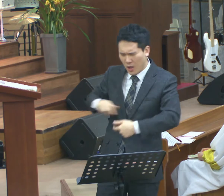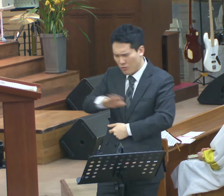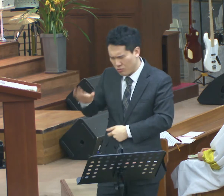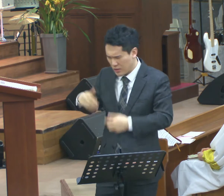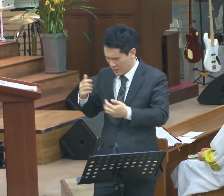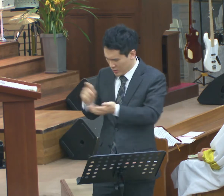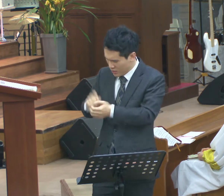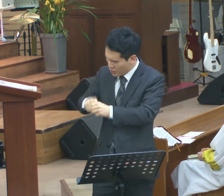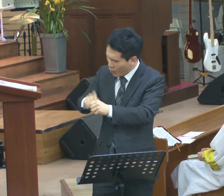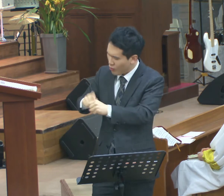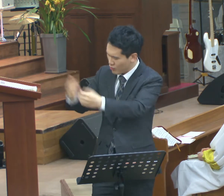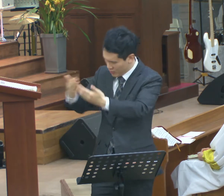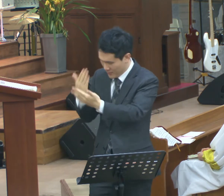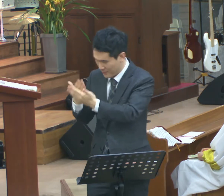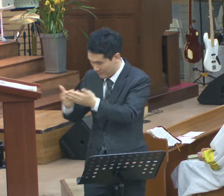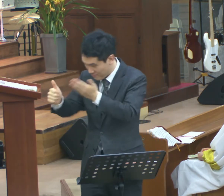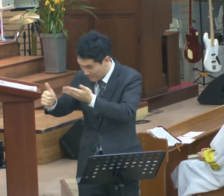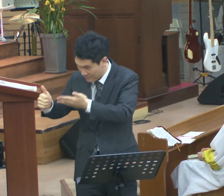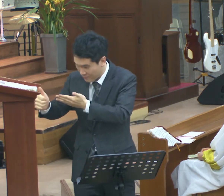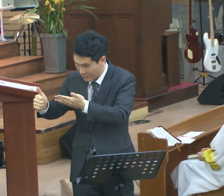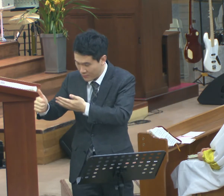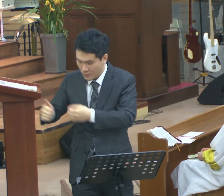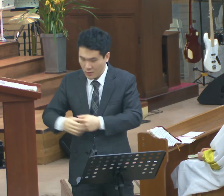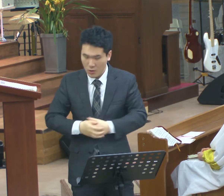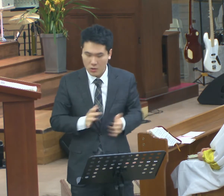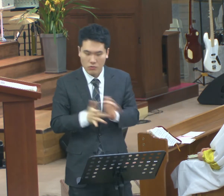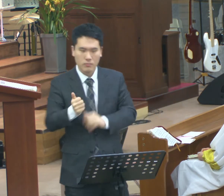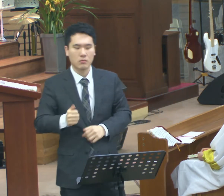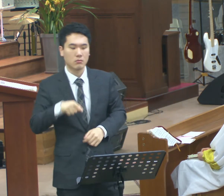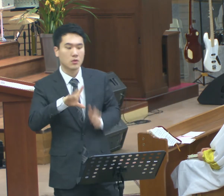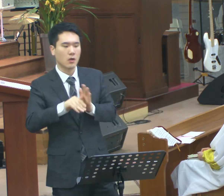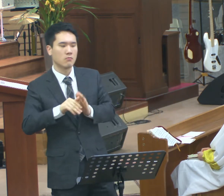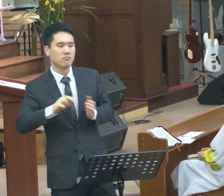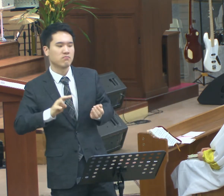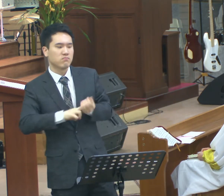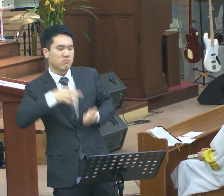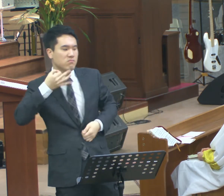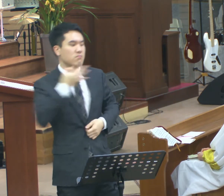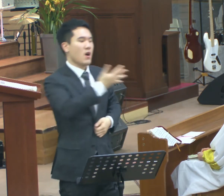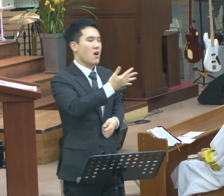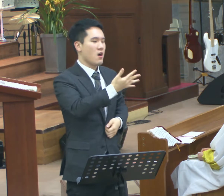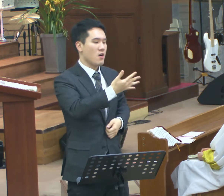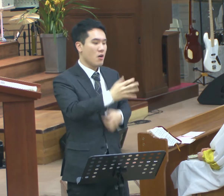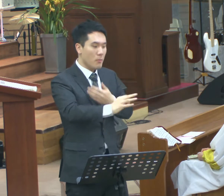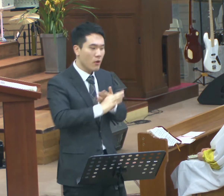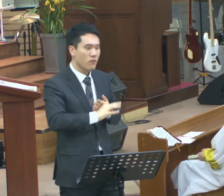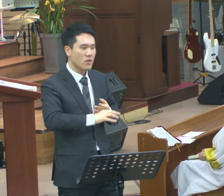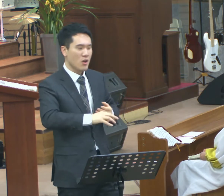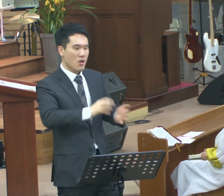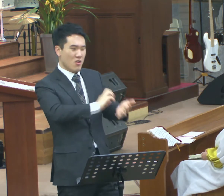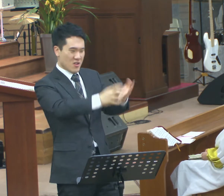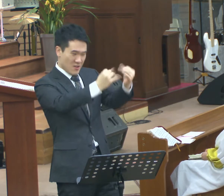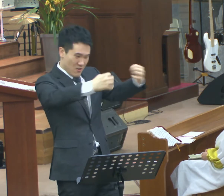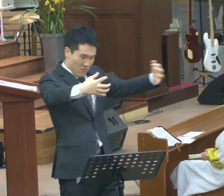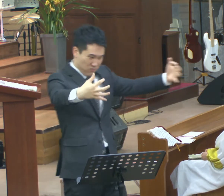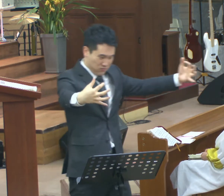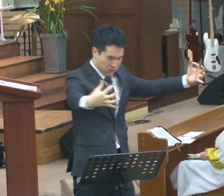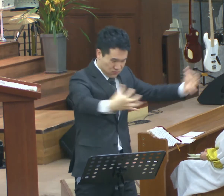5만 명, 10만 명, 100만 명이 모여들 거예요. 주님은 매일 기적의 양식을 주는 거예요. 그렇게 하다가 주님이 60살이 되는